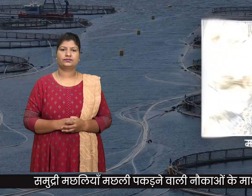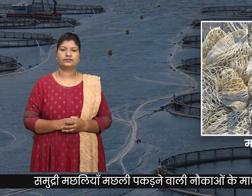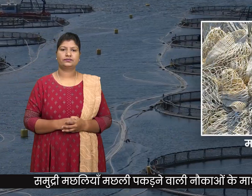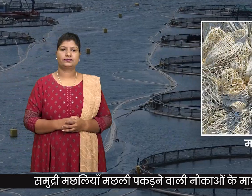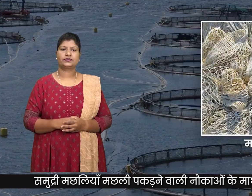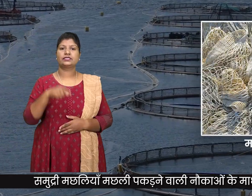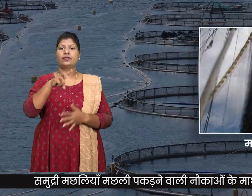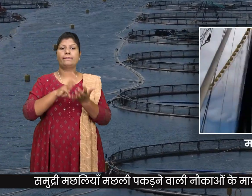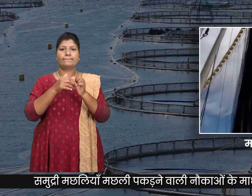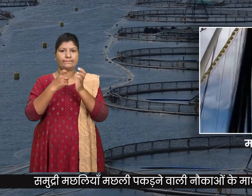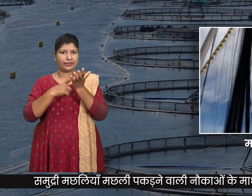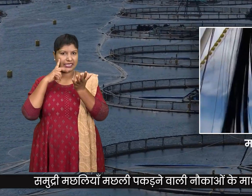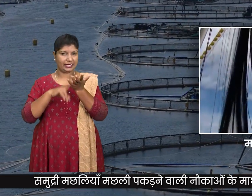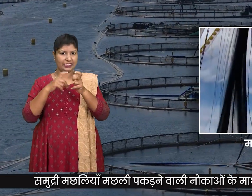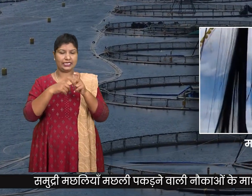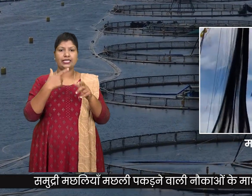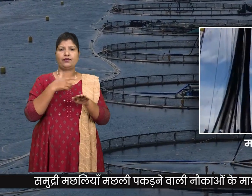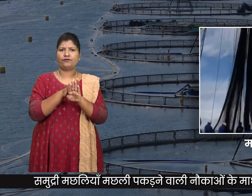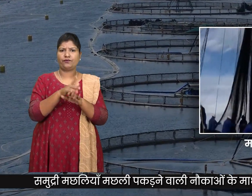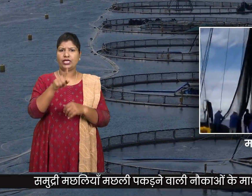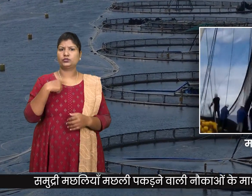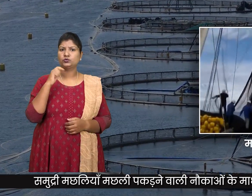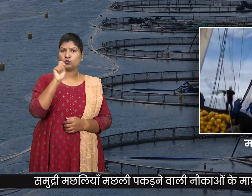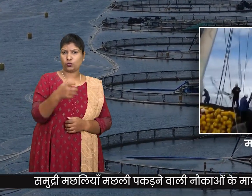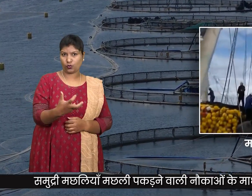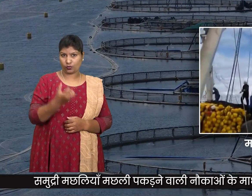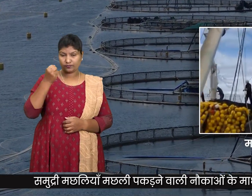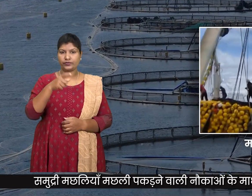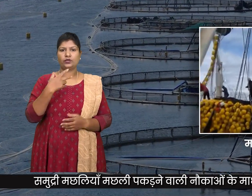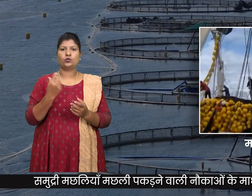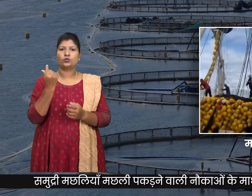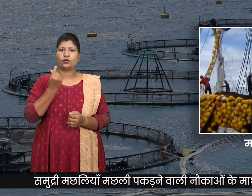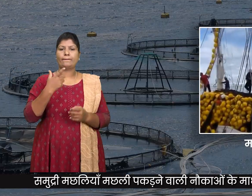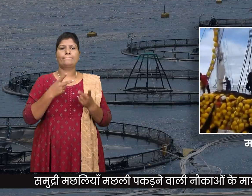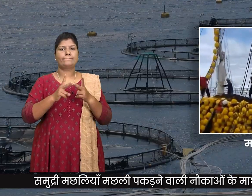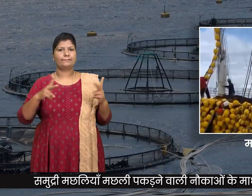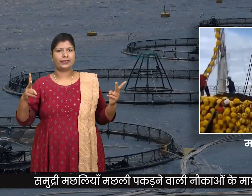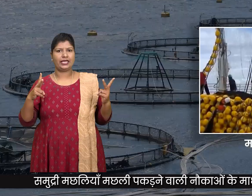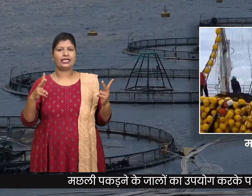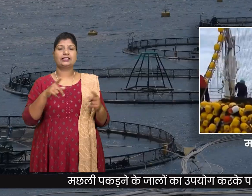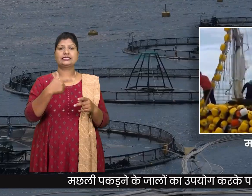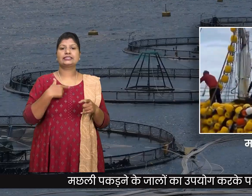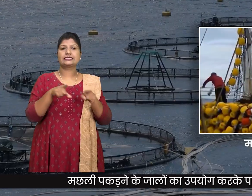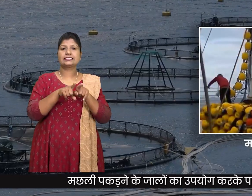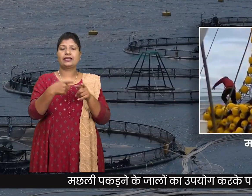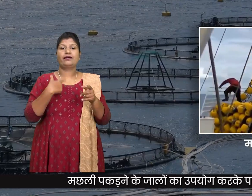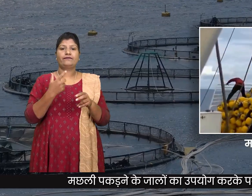समुद्री मछलियाँ मछली पकड़ने वाले नौकाओं के माध्यम कई प्रकार के मछली पकड़ने के जालों